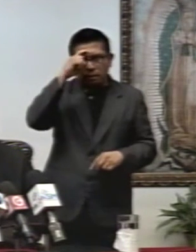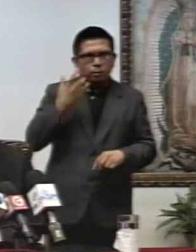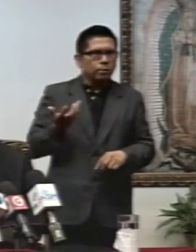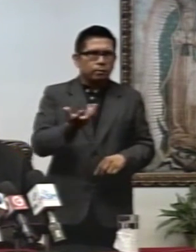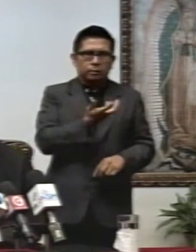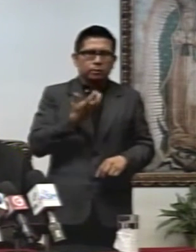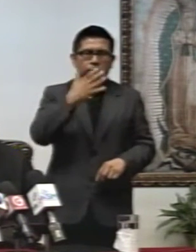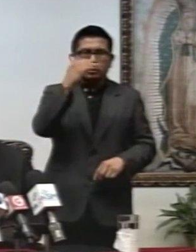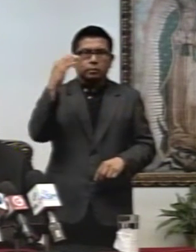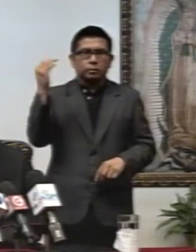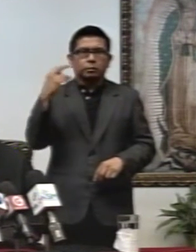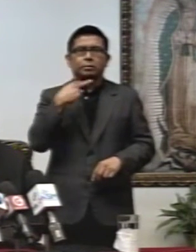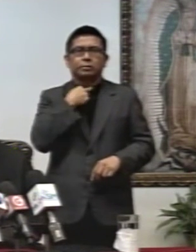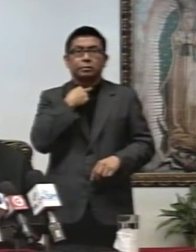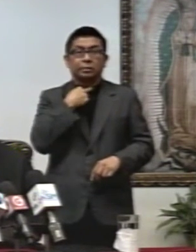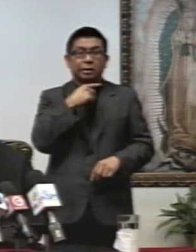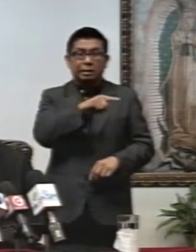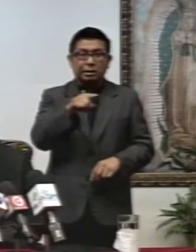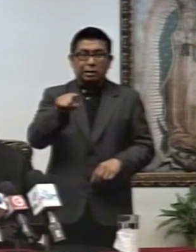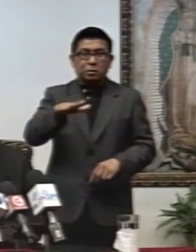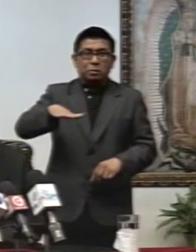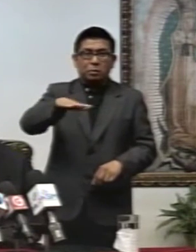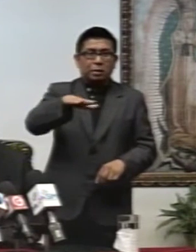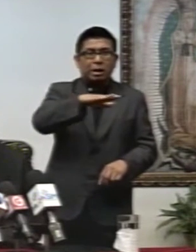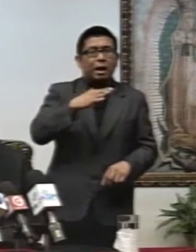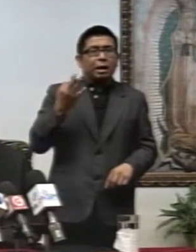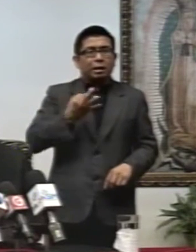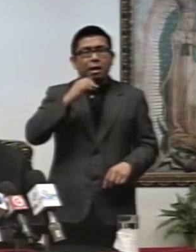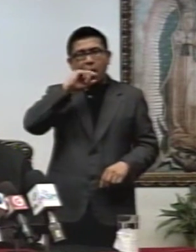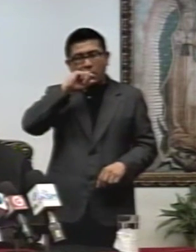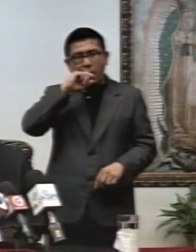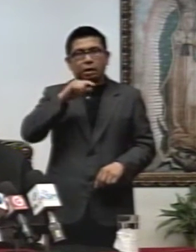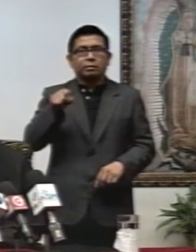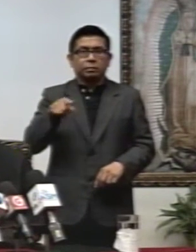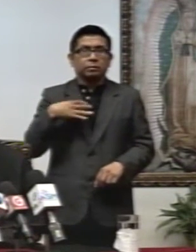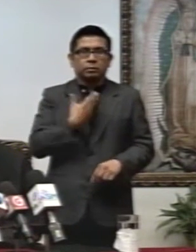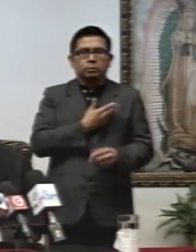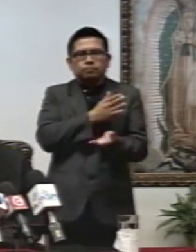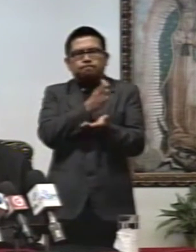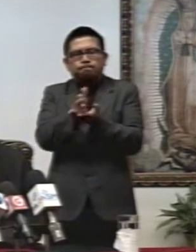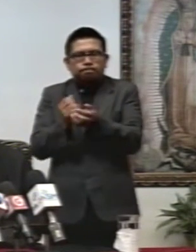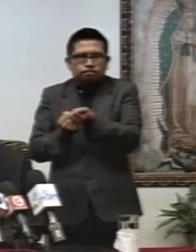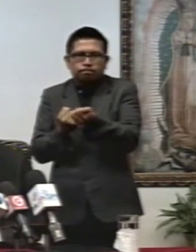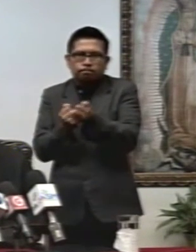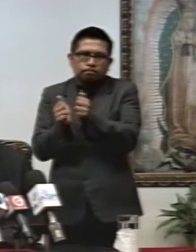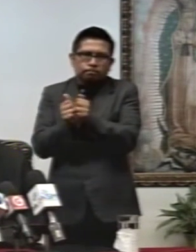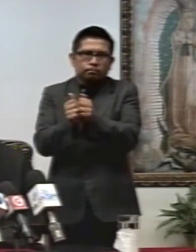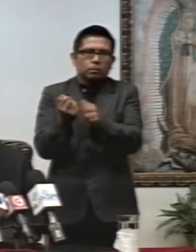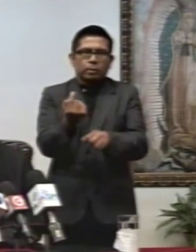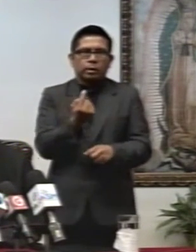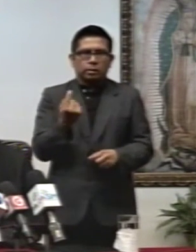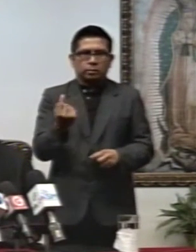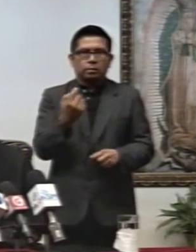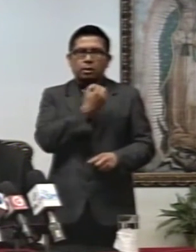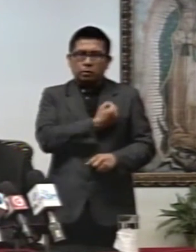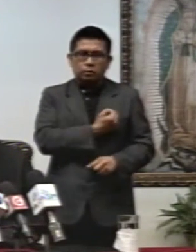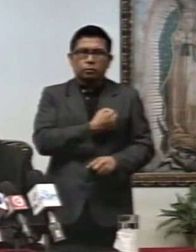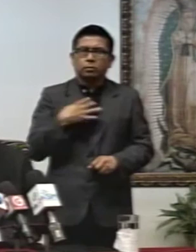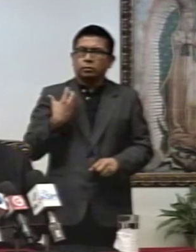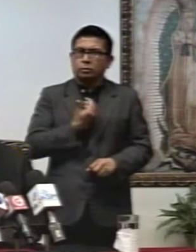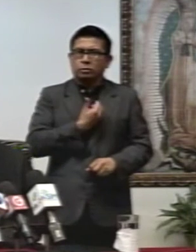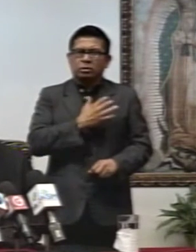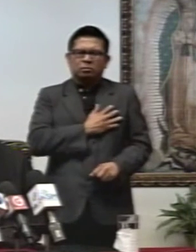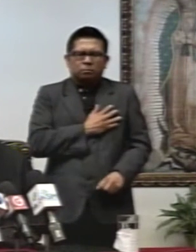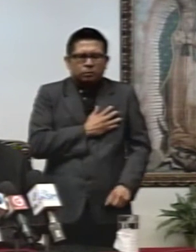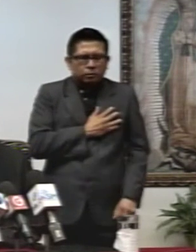y donde más necesidad hay, con mayor razón estamos acompañando a las personas y nos duele